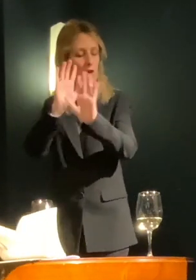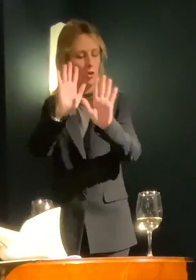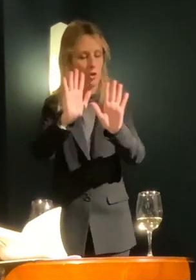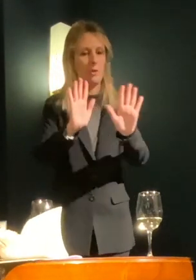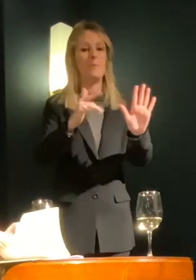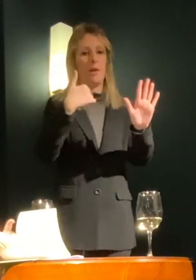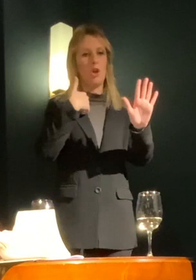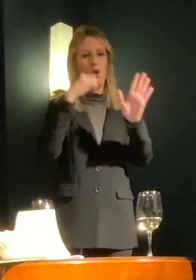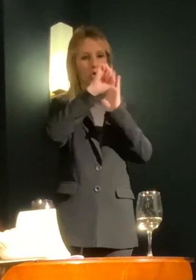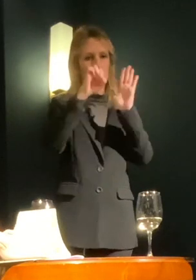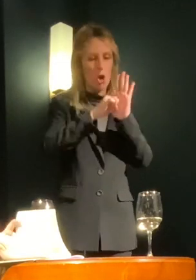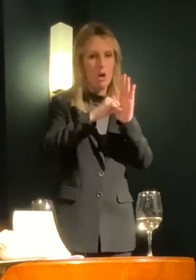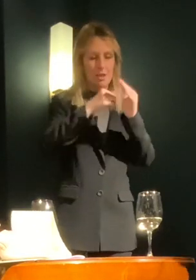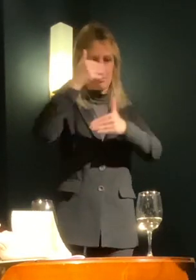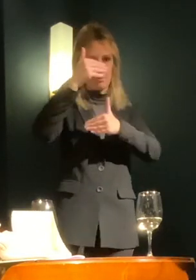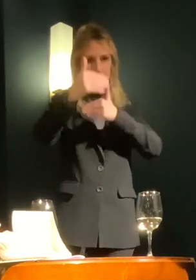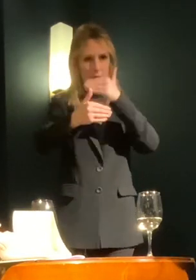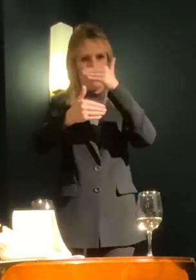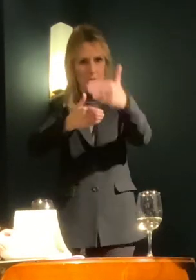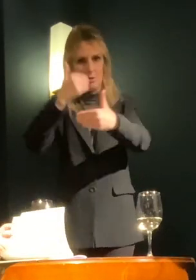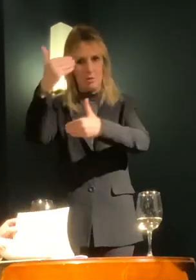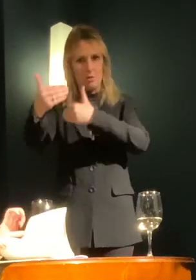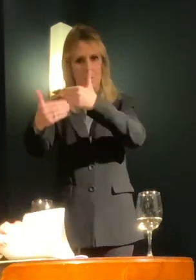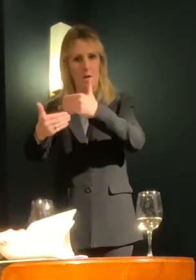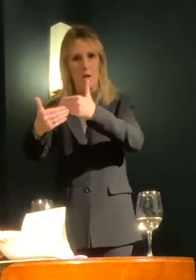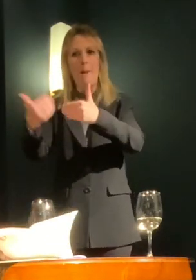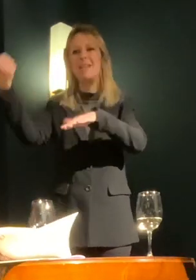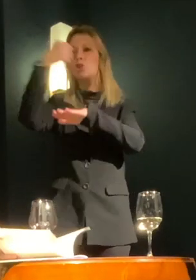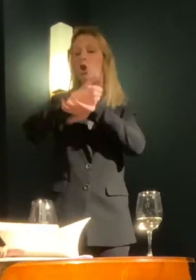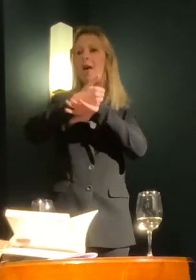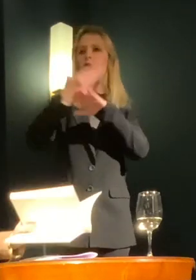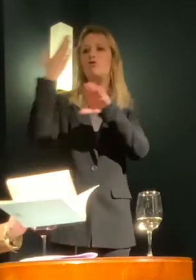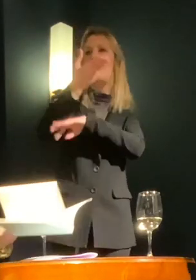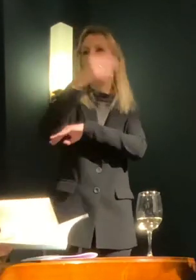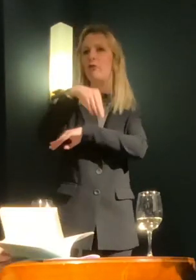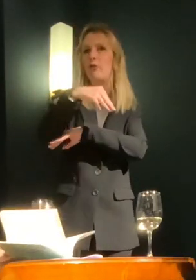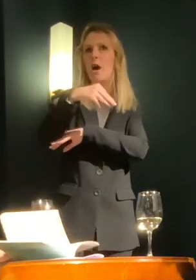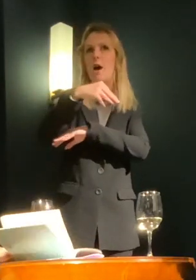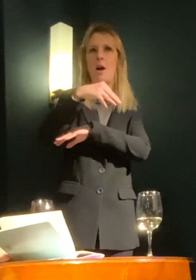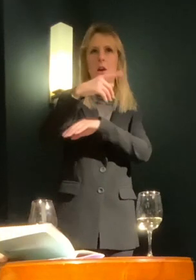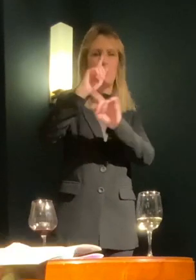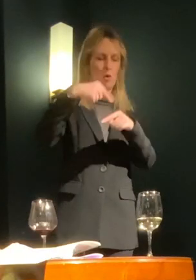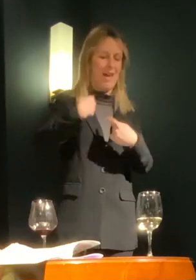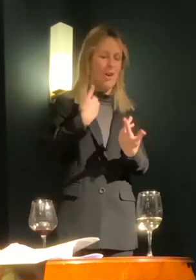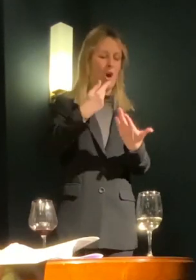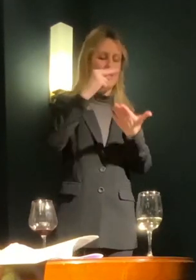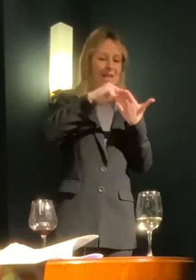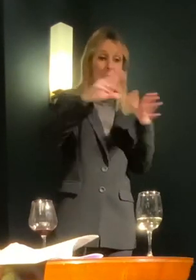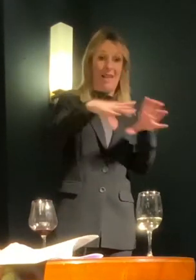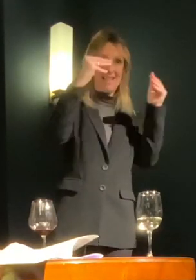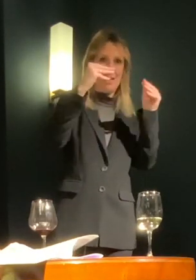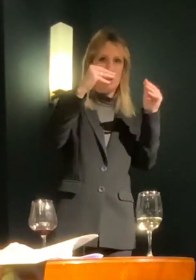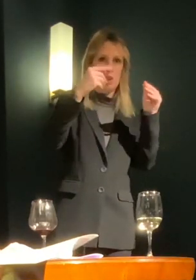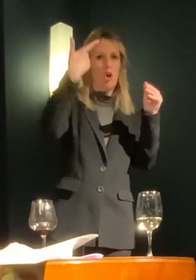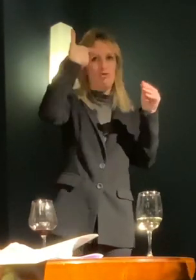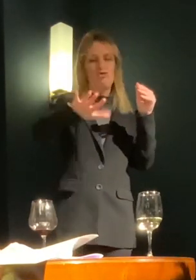storia che passaggi ha, so esattamente dove vanno a finire i personaggi, per cui anche mentre io scrivo l'inizio dei personaggi, sapendo già il punto